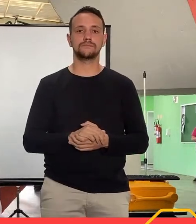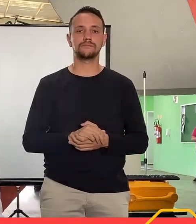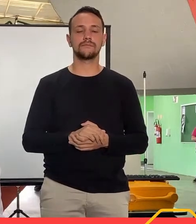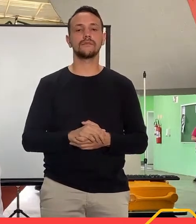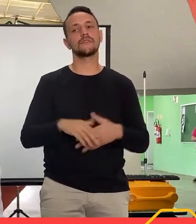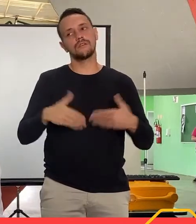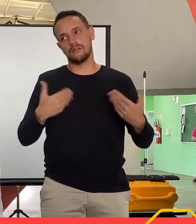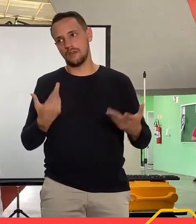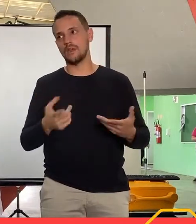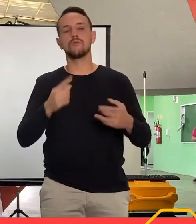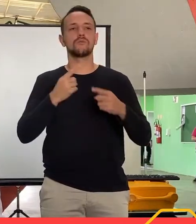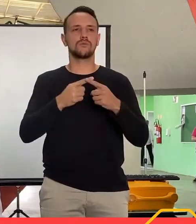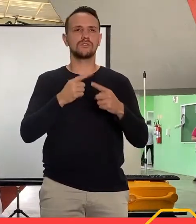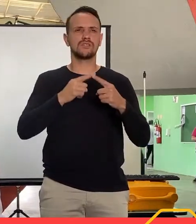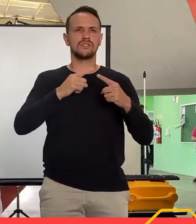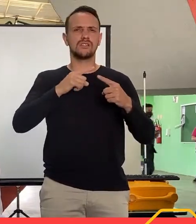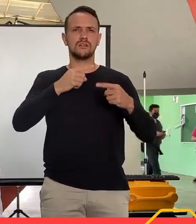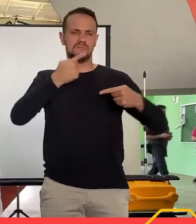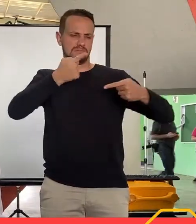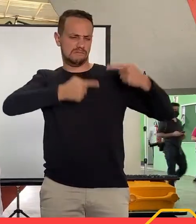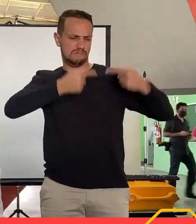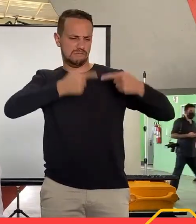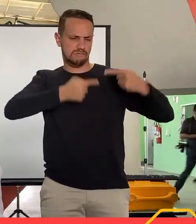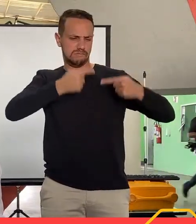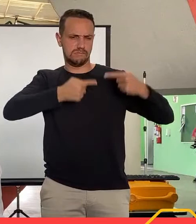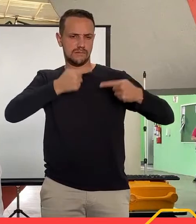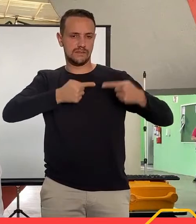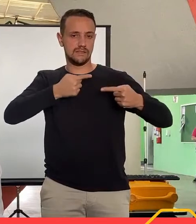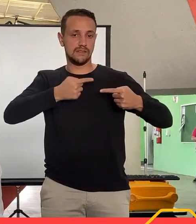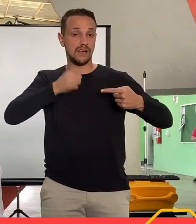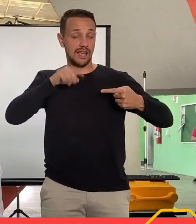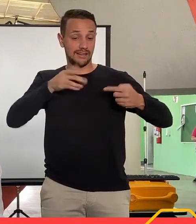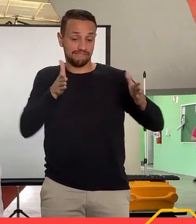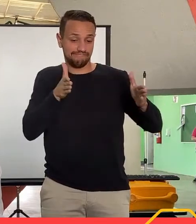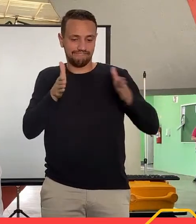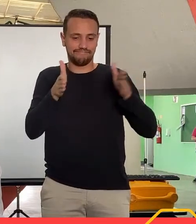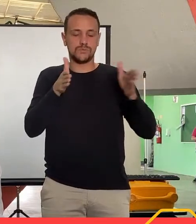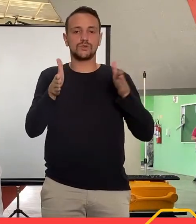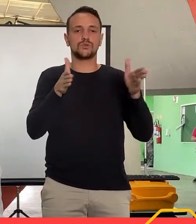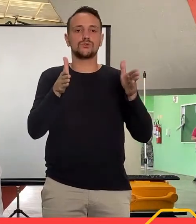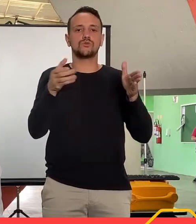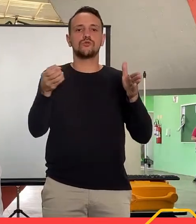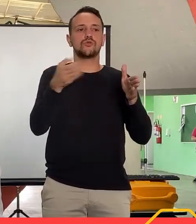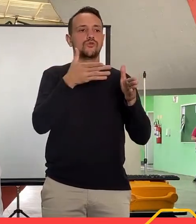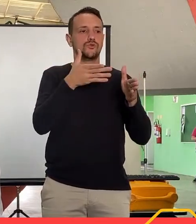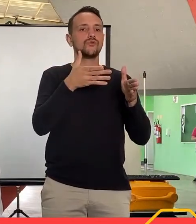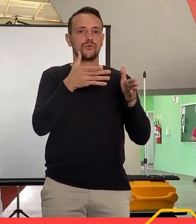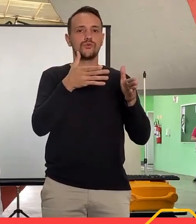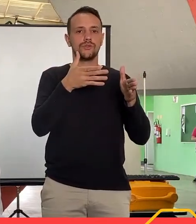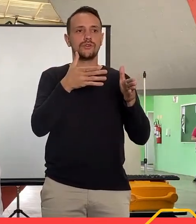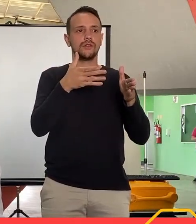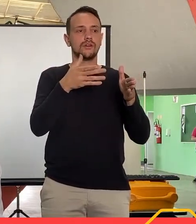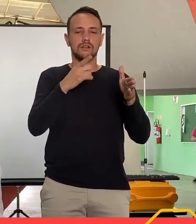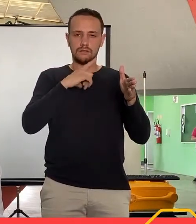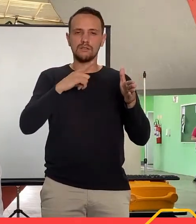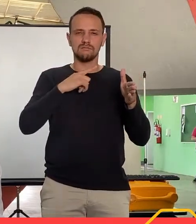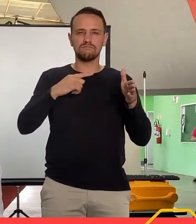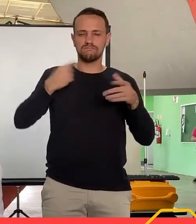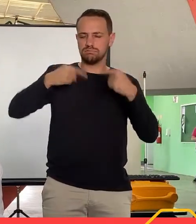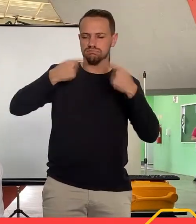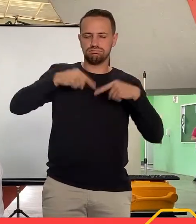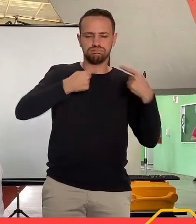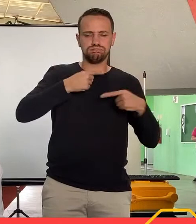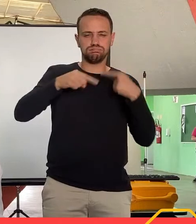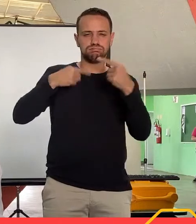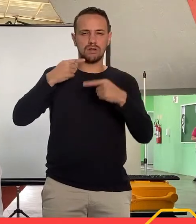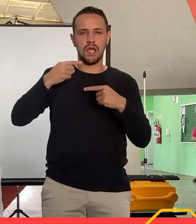E esses conflitos são conflitos contemporâneos. Né? Então você tem conflitos morais a todo tempo. E